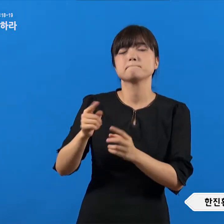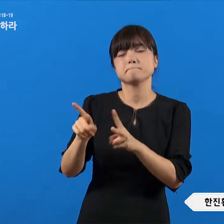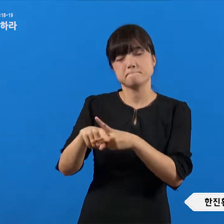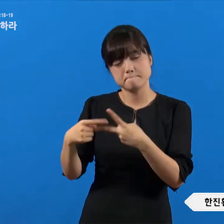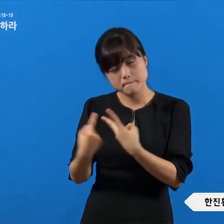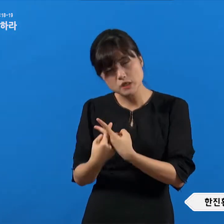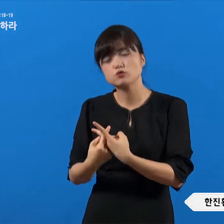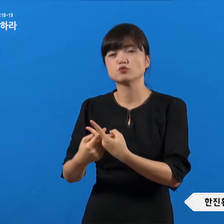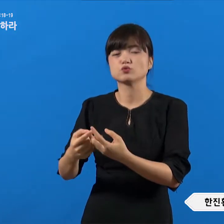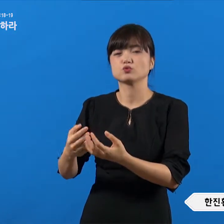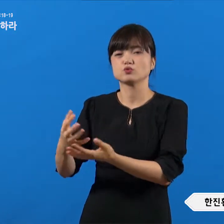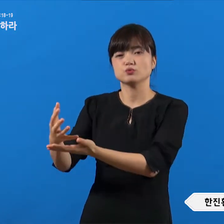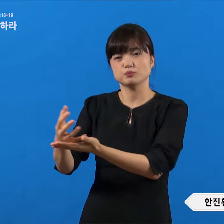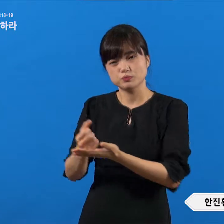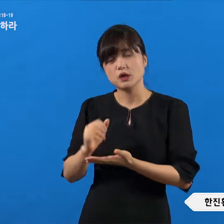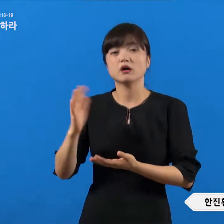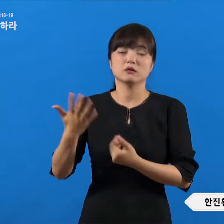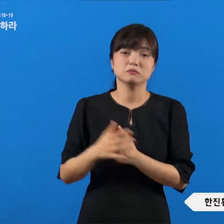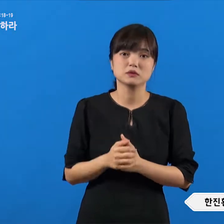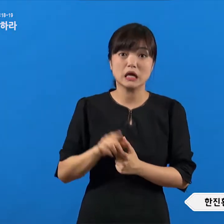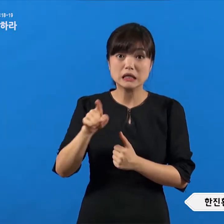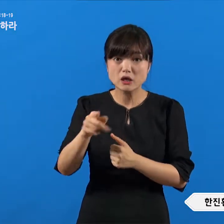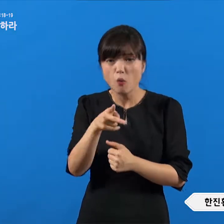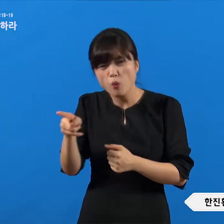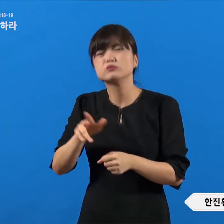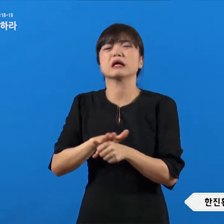받아줄 수 있어야 합니다. 그것이 사랑이죠.